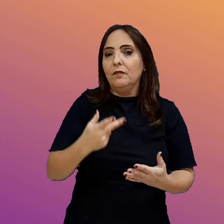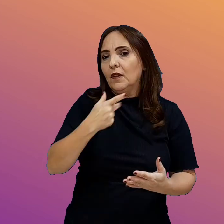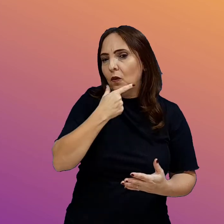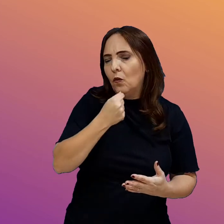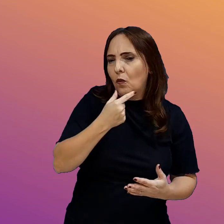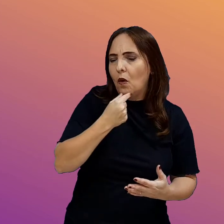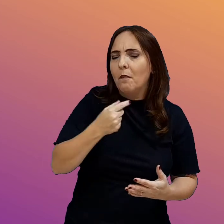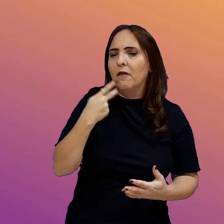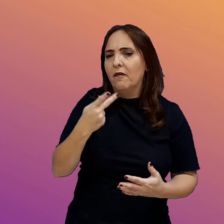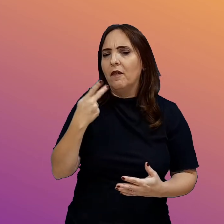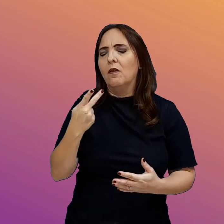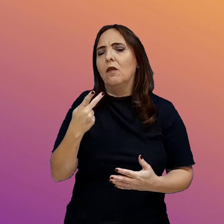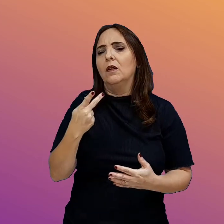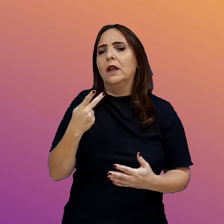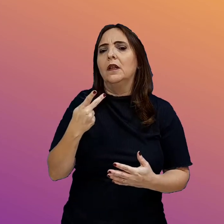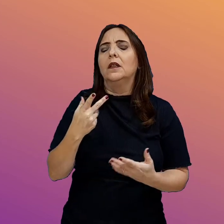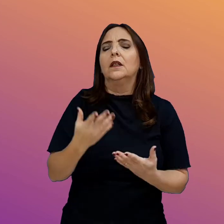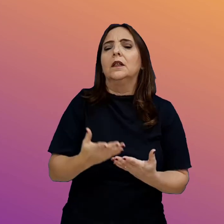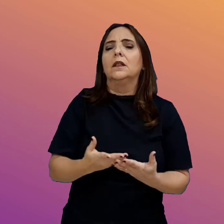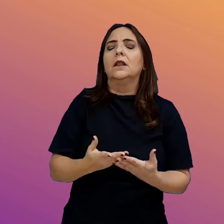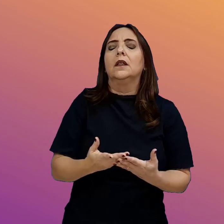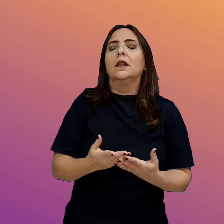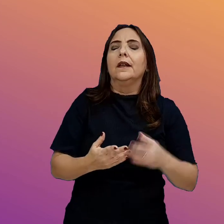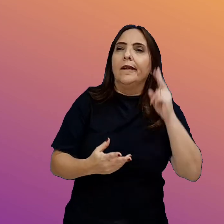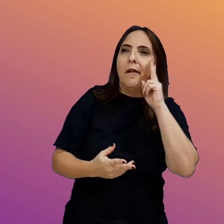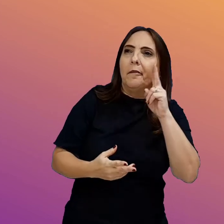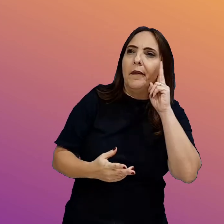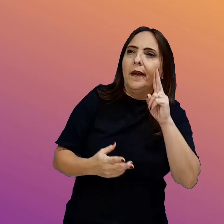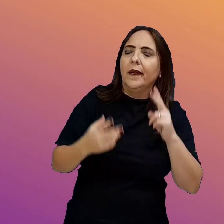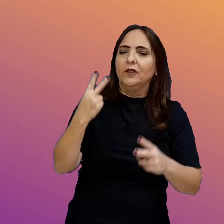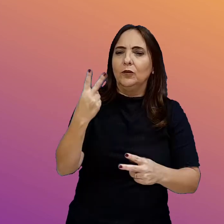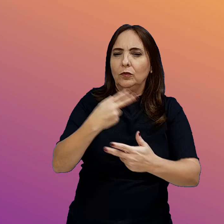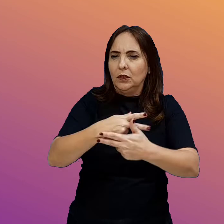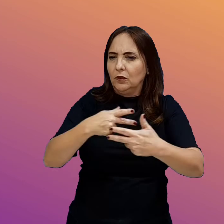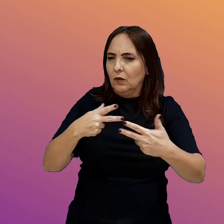E esse comentário dela me fez lembrar duas situações